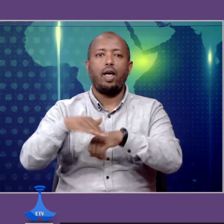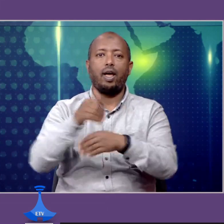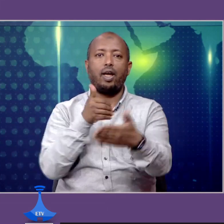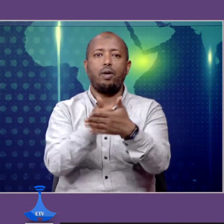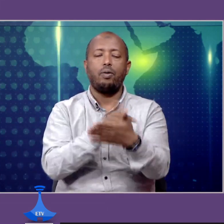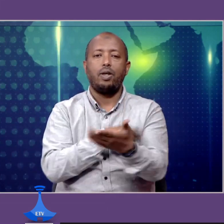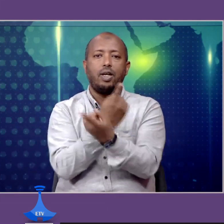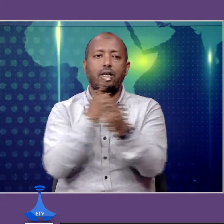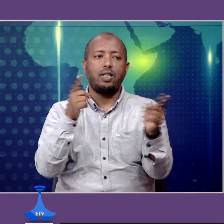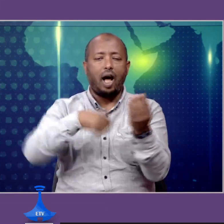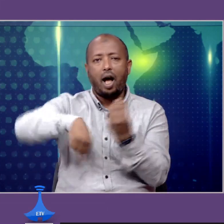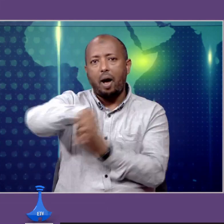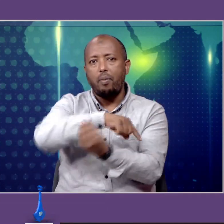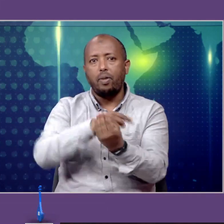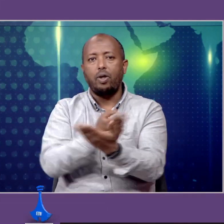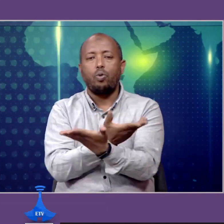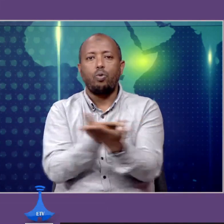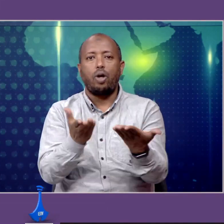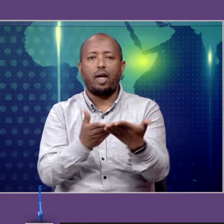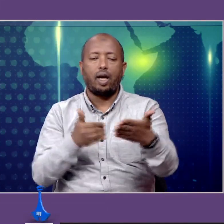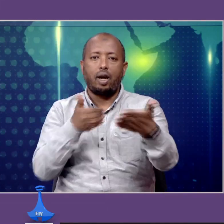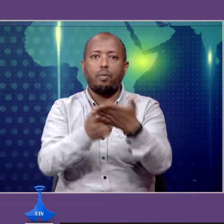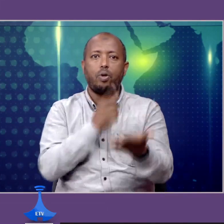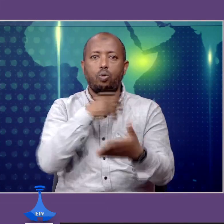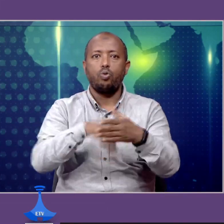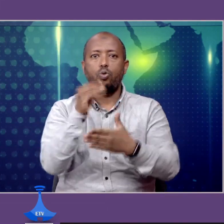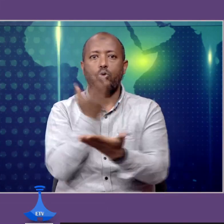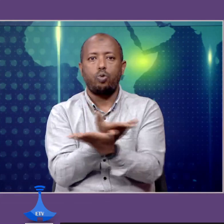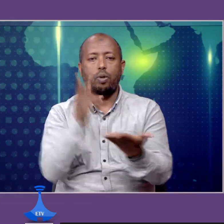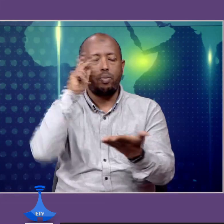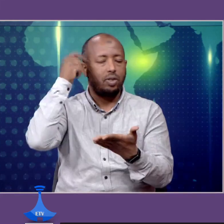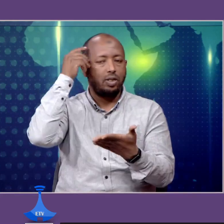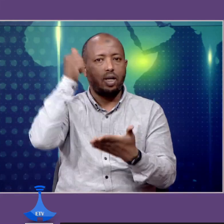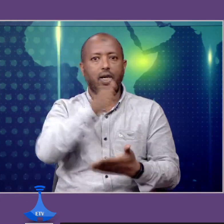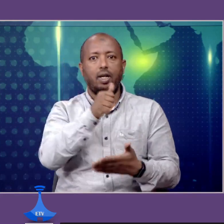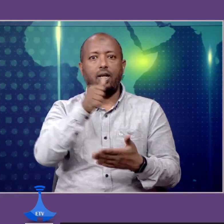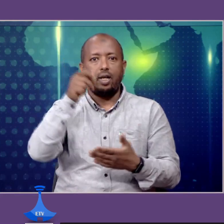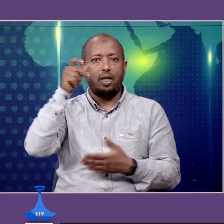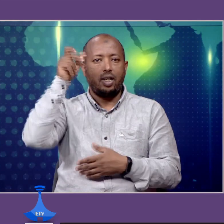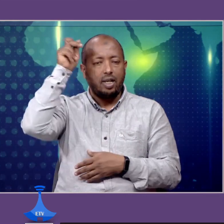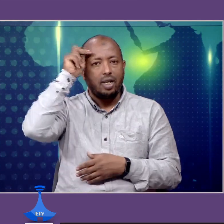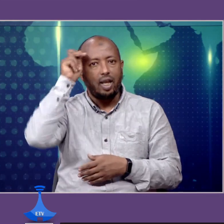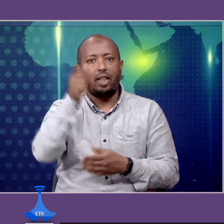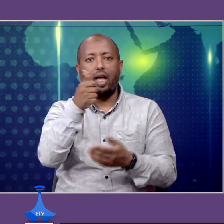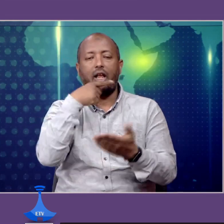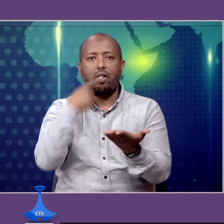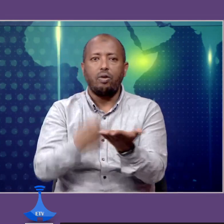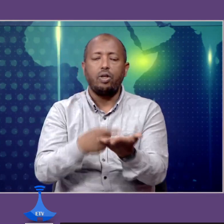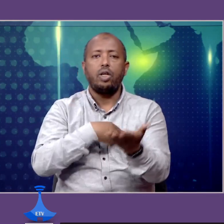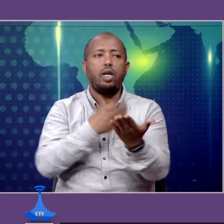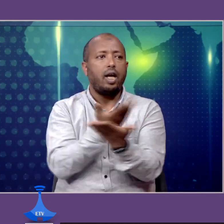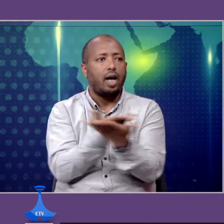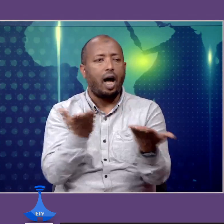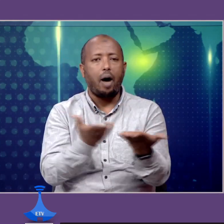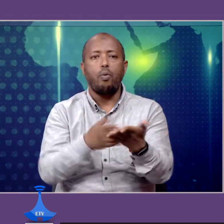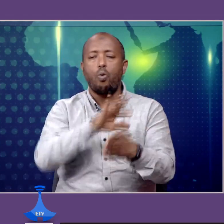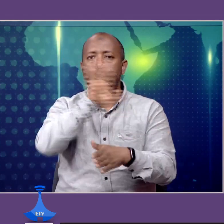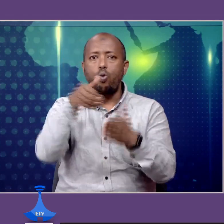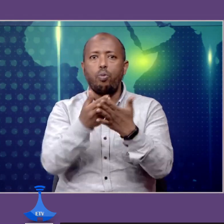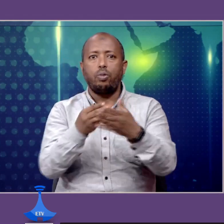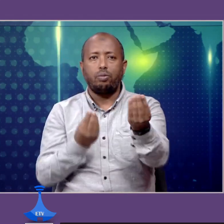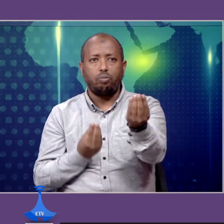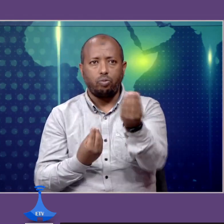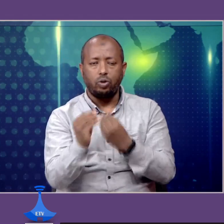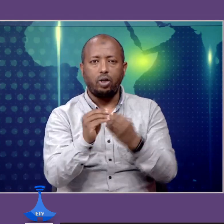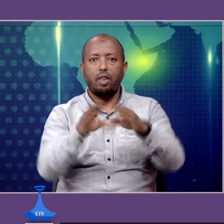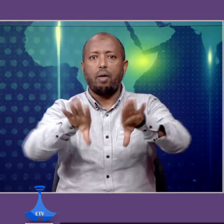ንግድ ቀጠናን የተመለከተው ጉዳይ ነው። የውጭ ጉዳይ ሚኒስትር ዴታው እንዳሉት ኢትዮጵያ ያቀረበችው የሸቀጦች ታሪፍ ተቀባይነትን አግኝቷል።